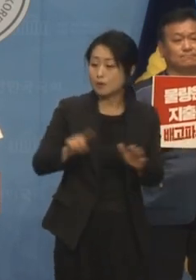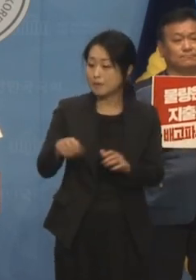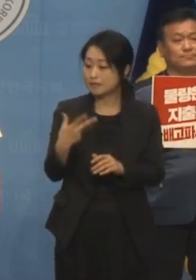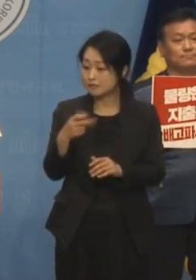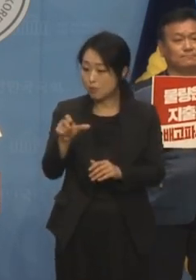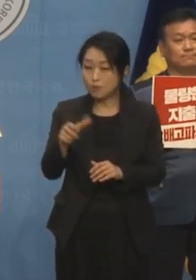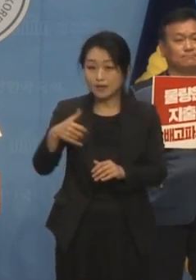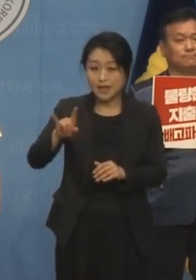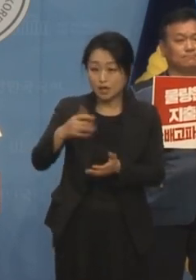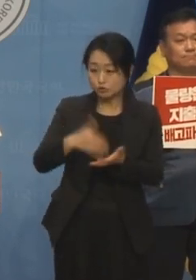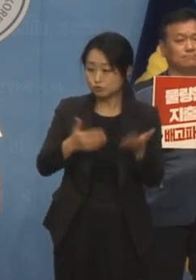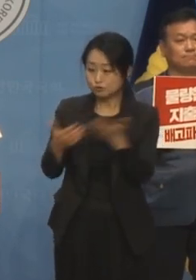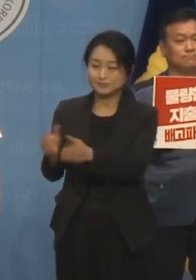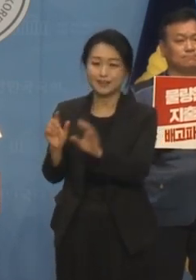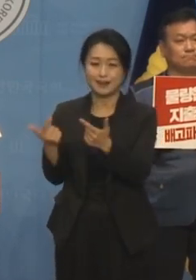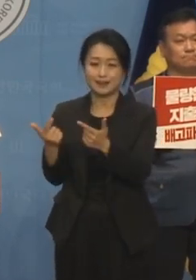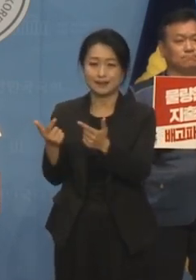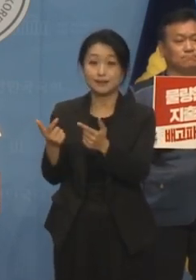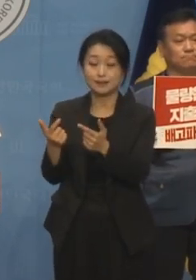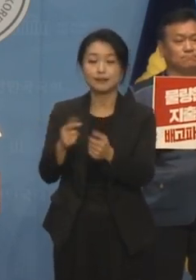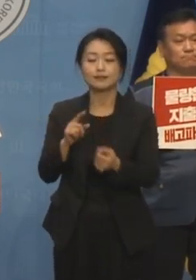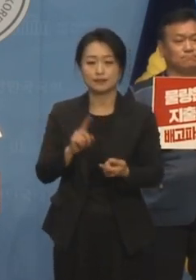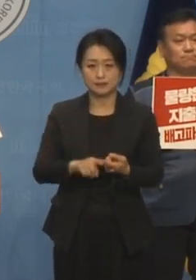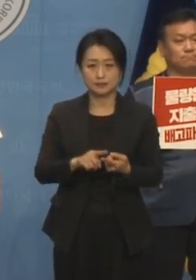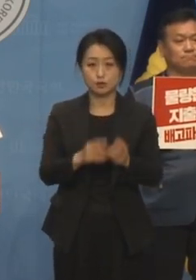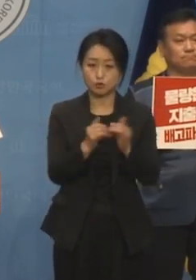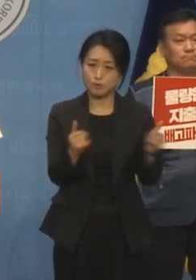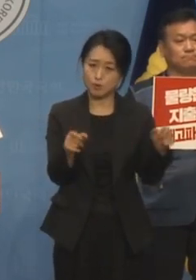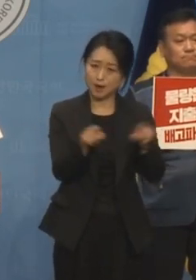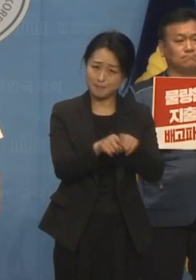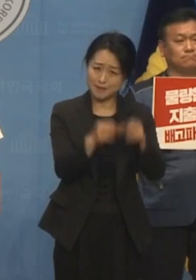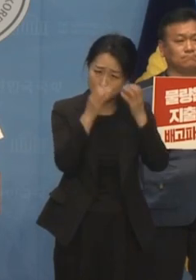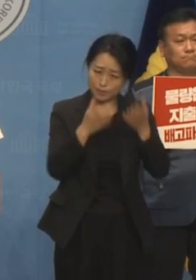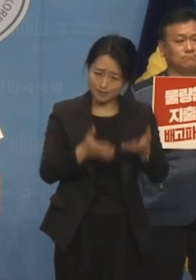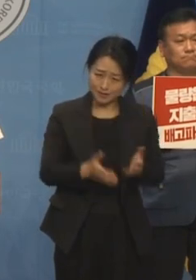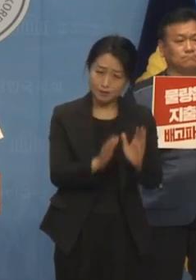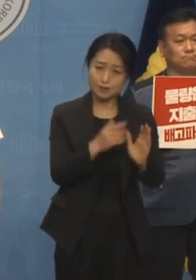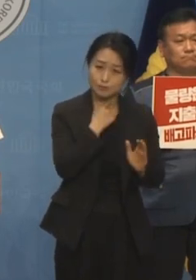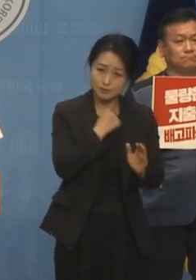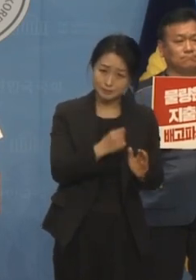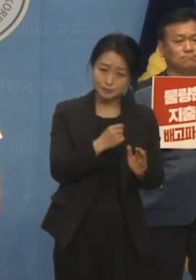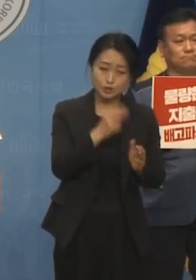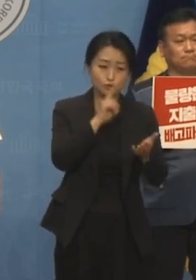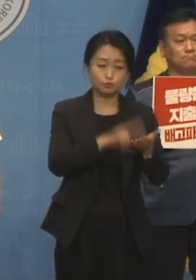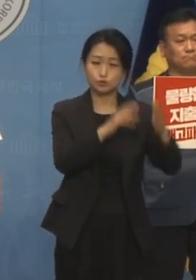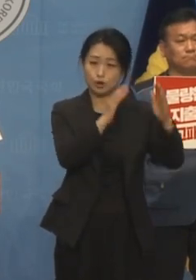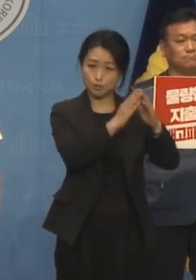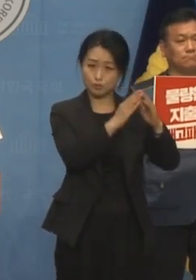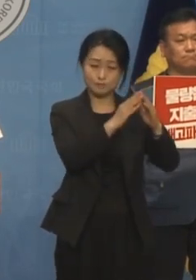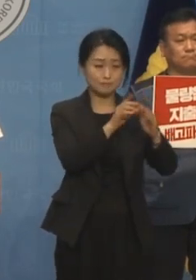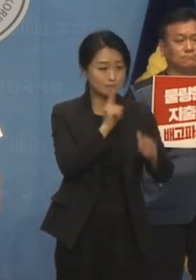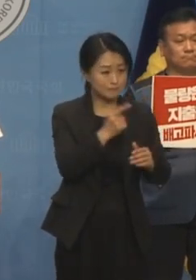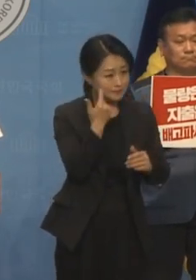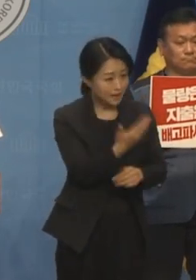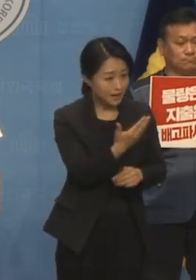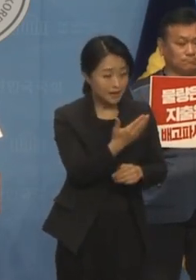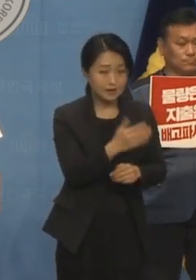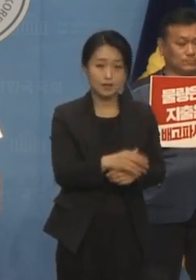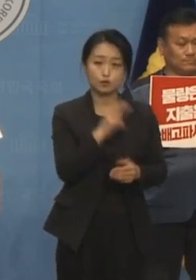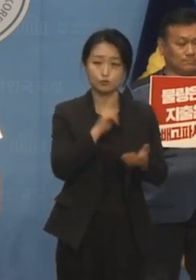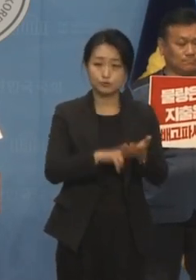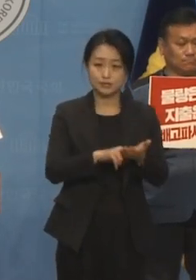위협으로 내모는 이러한 처사가 국민과 함께 새롭게 거듭나는 우정입니까? 우체국